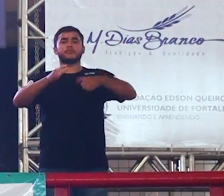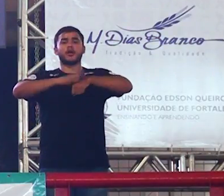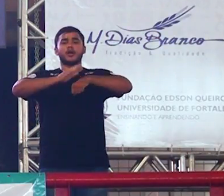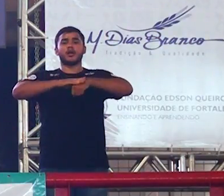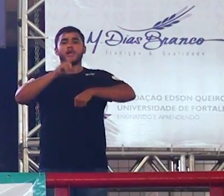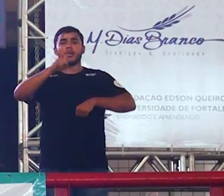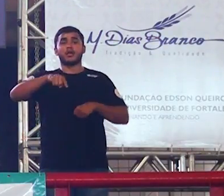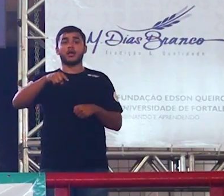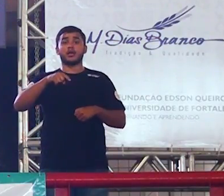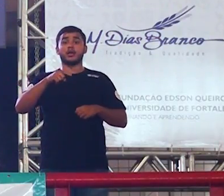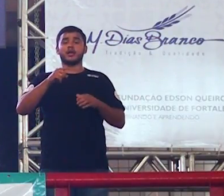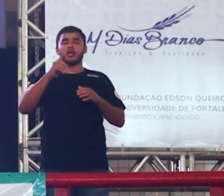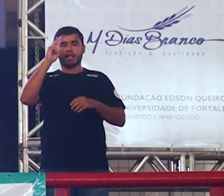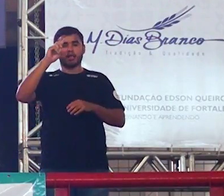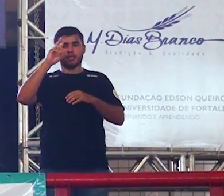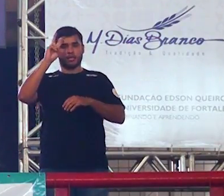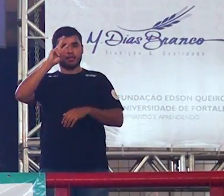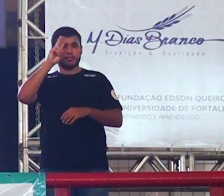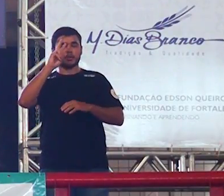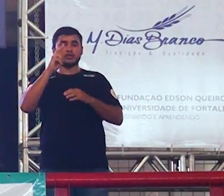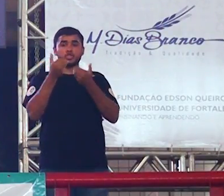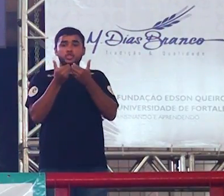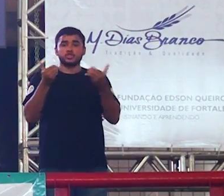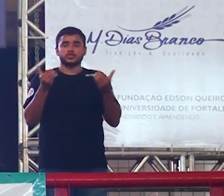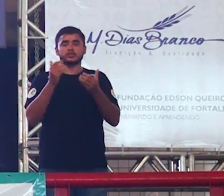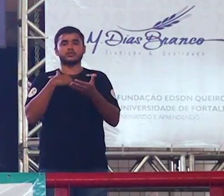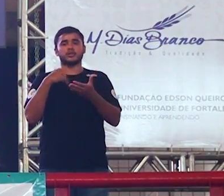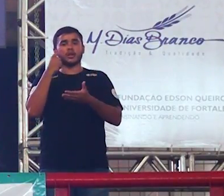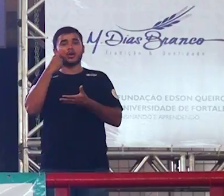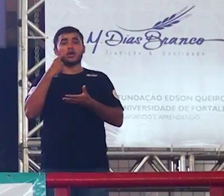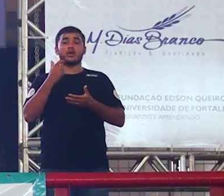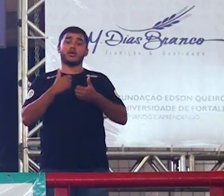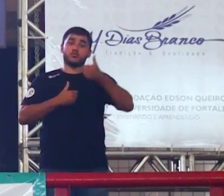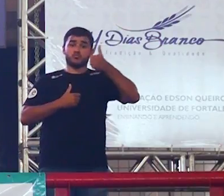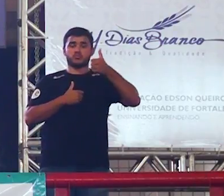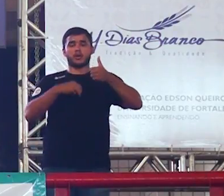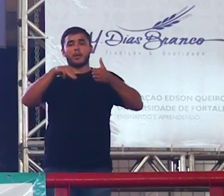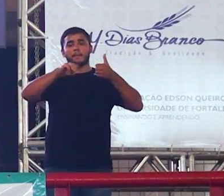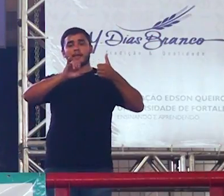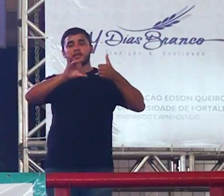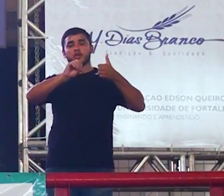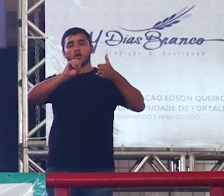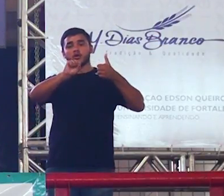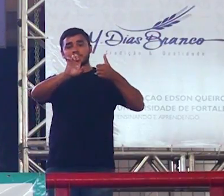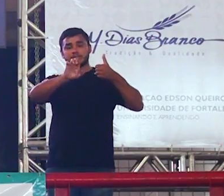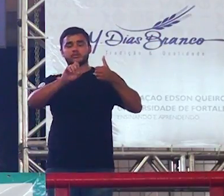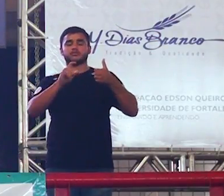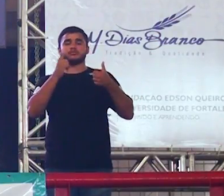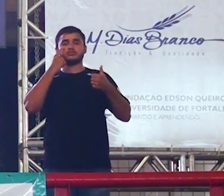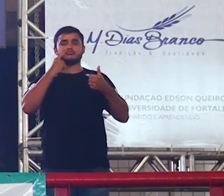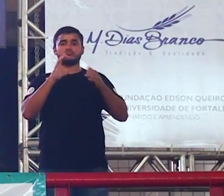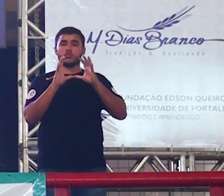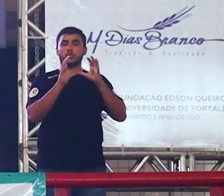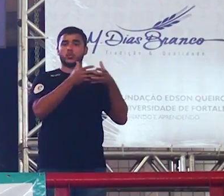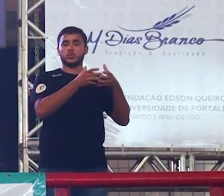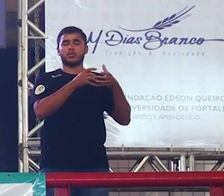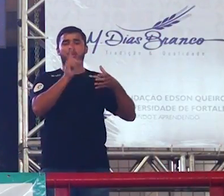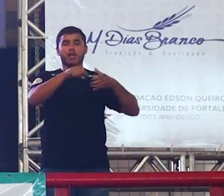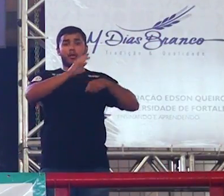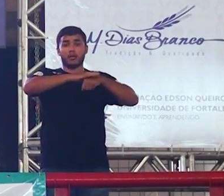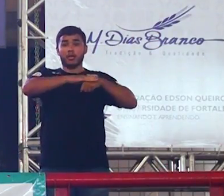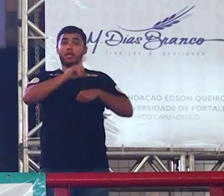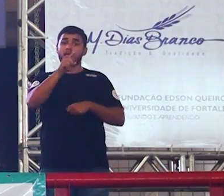da meiose, onde você vai ter a meiose 1, que vai dividir essas células já